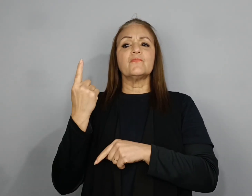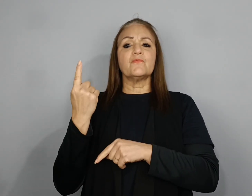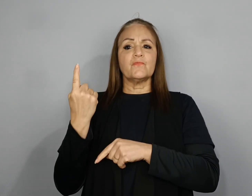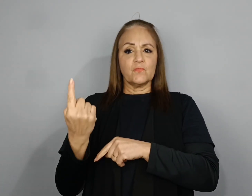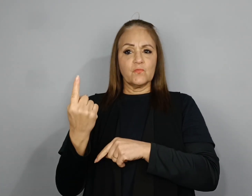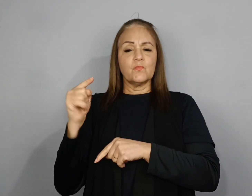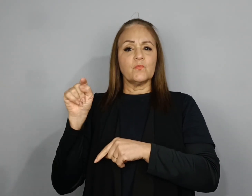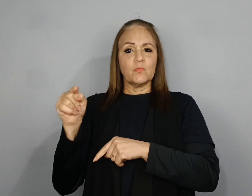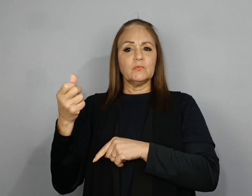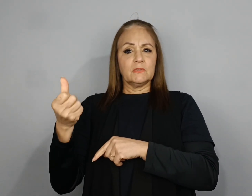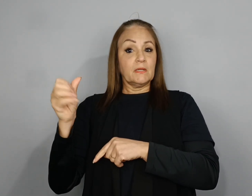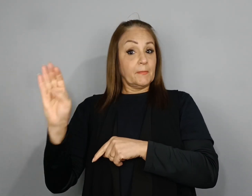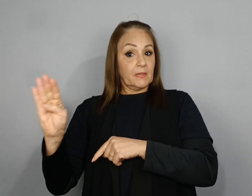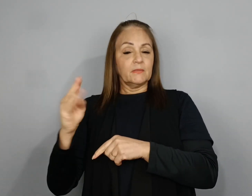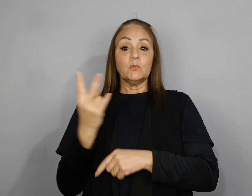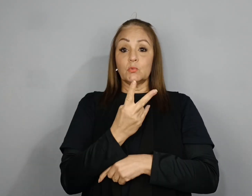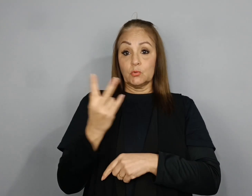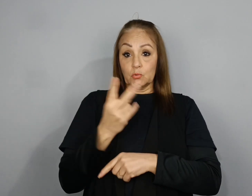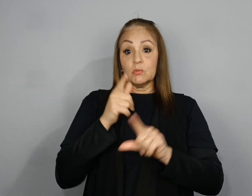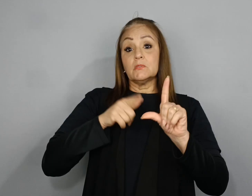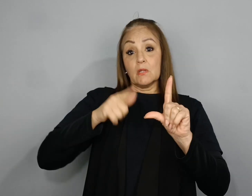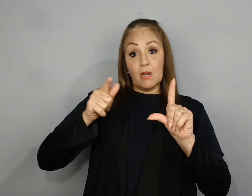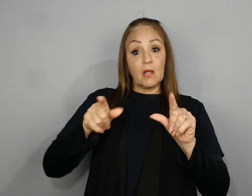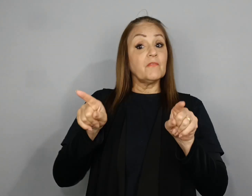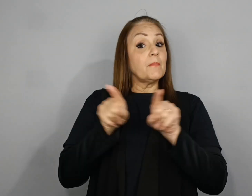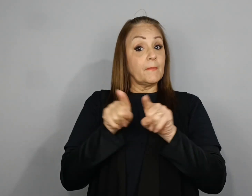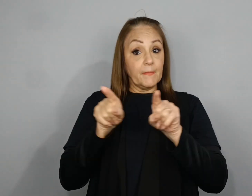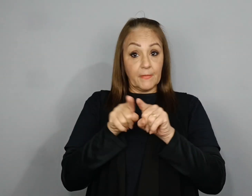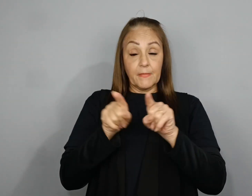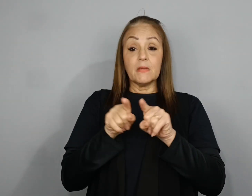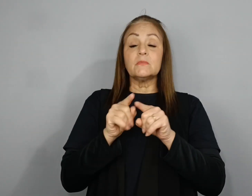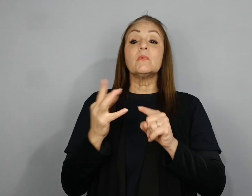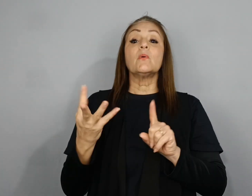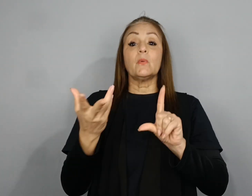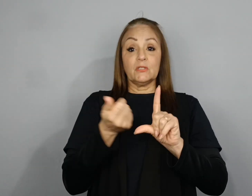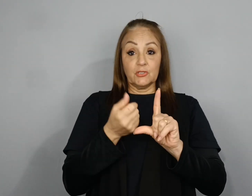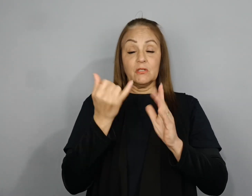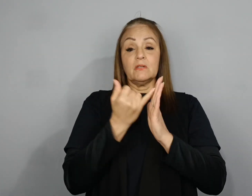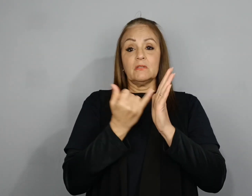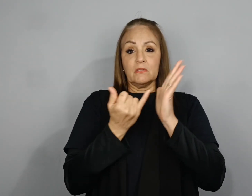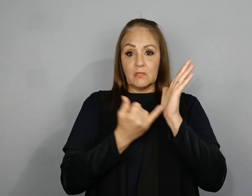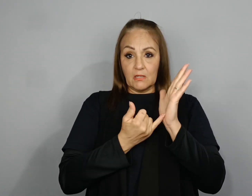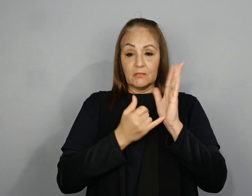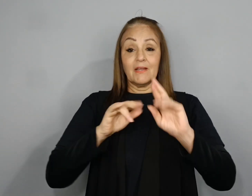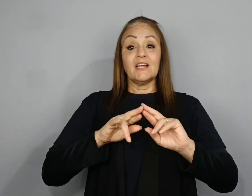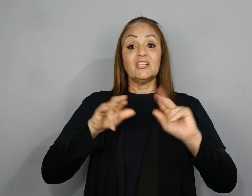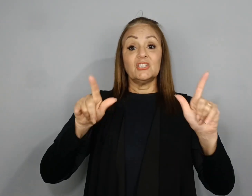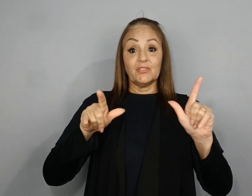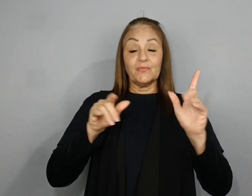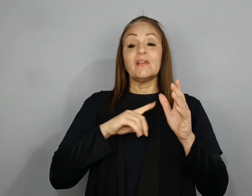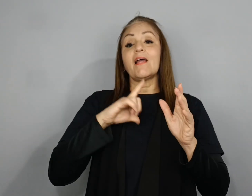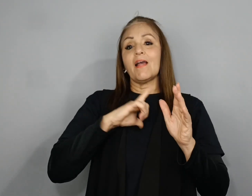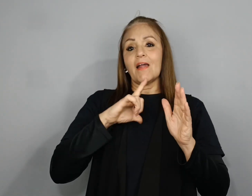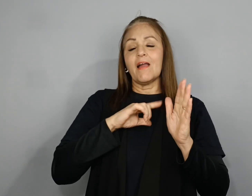dois gráficos representam o mesmo conjunto de dados. A diferença está na escala do eixo